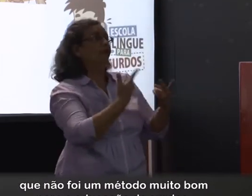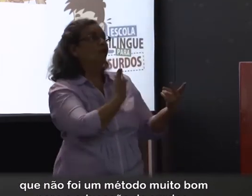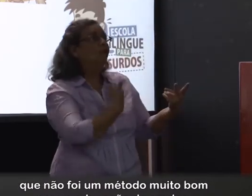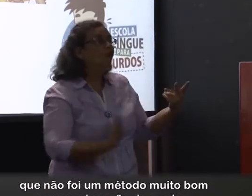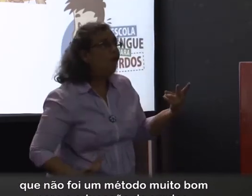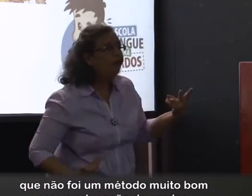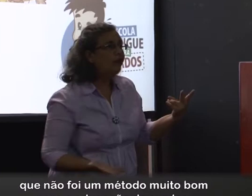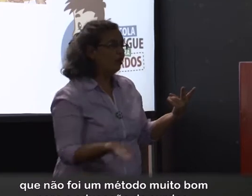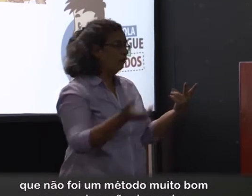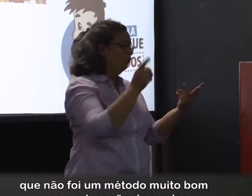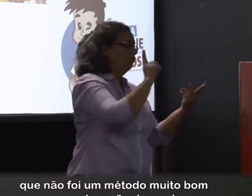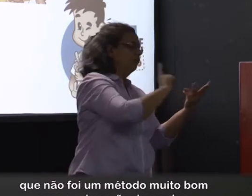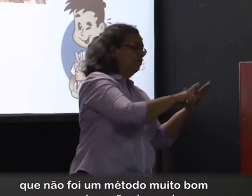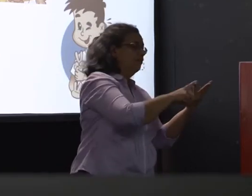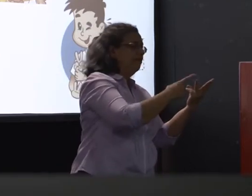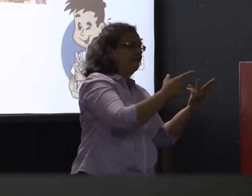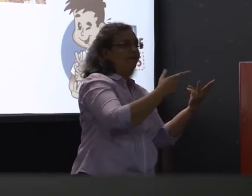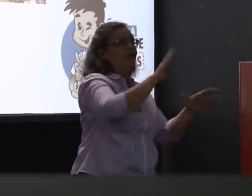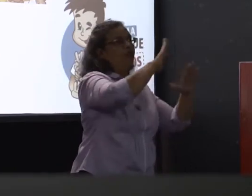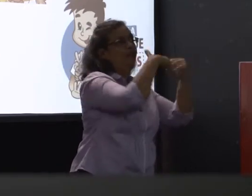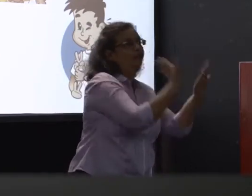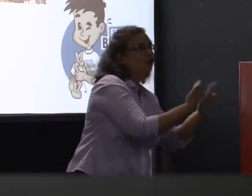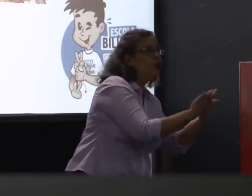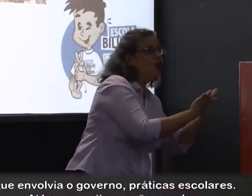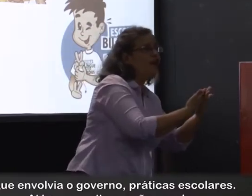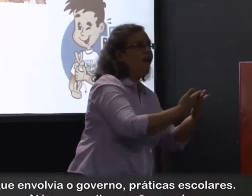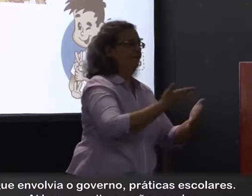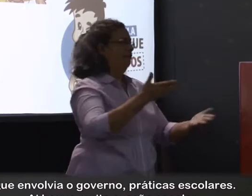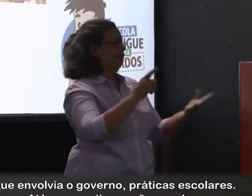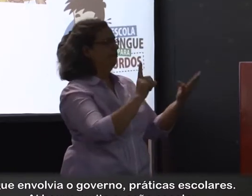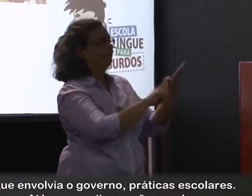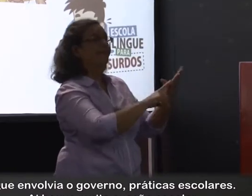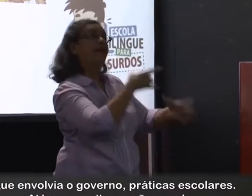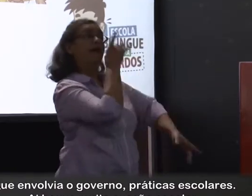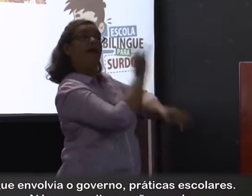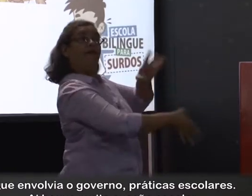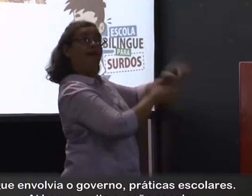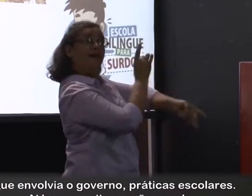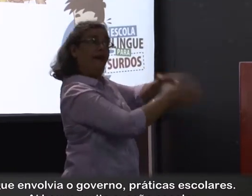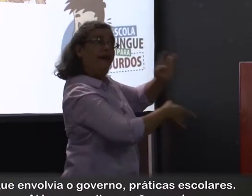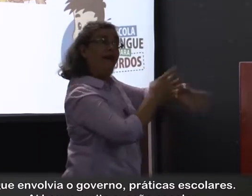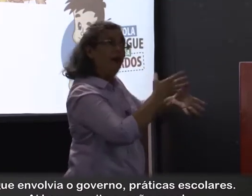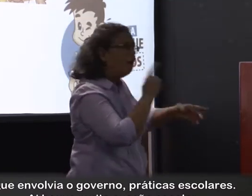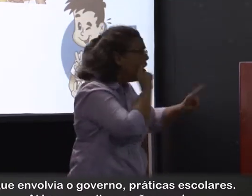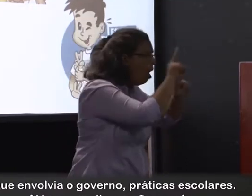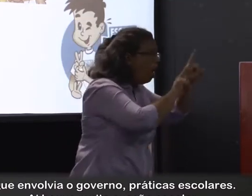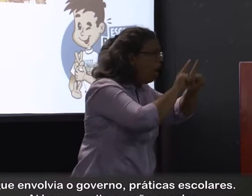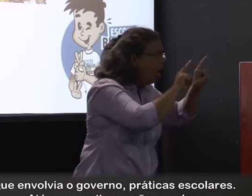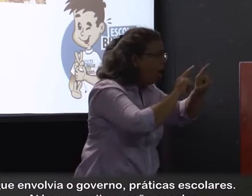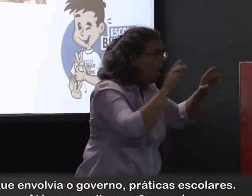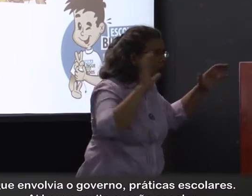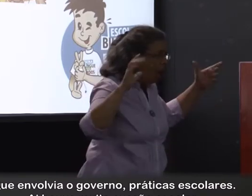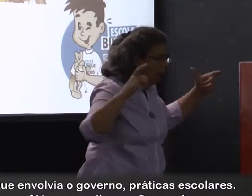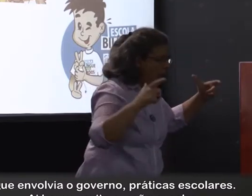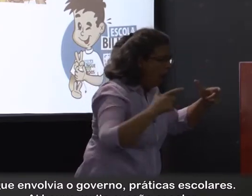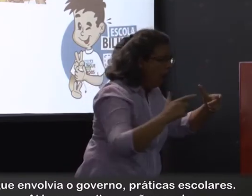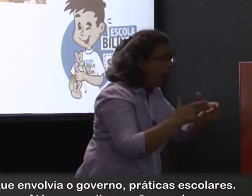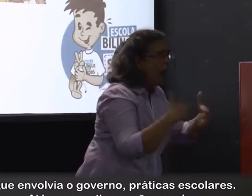para a educação de surdos, né? Que envolvia o governo, as práticas